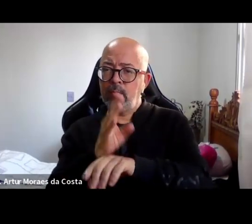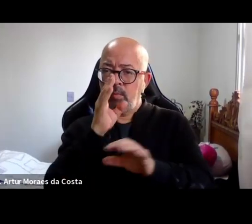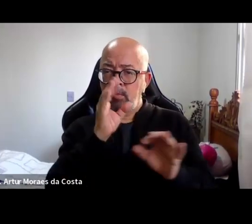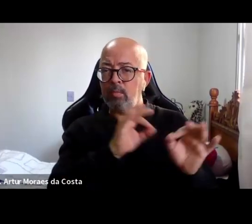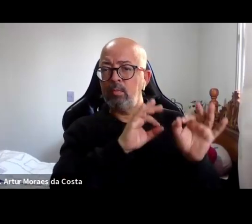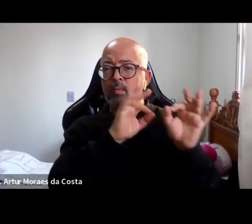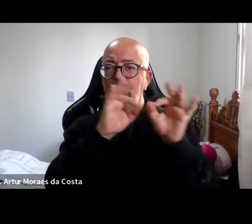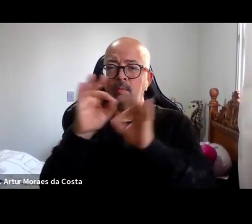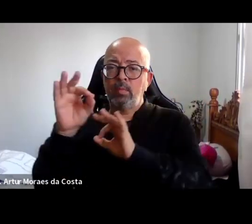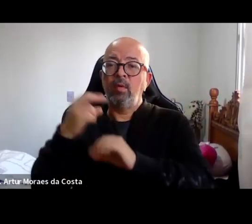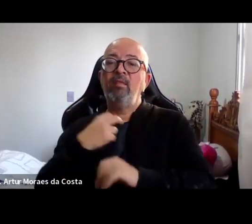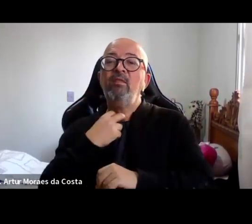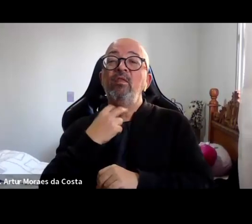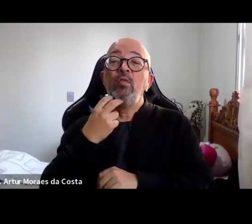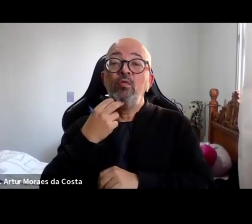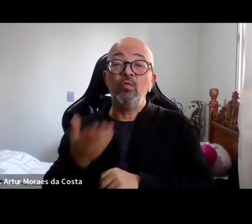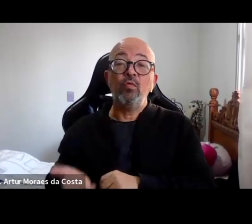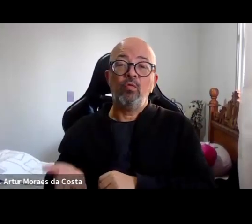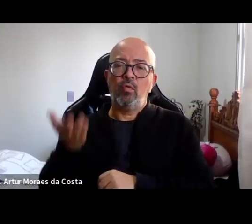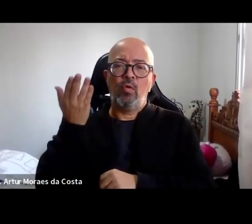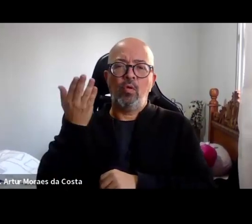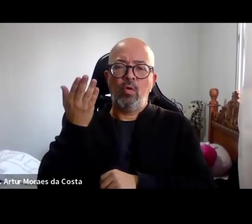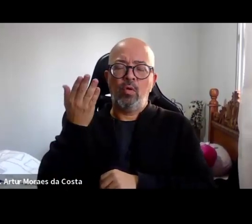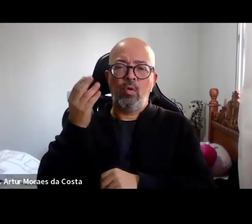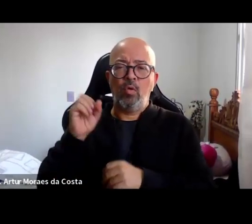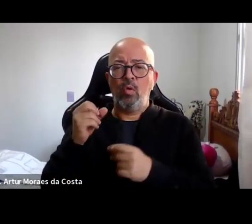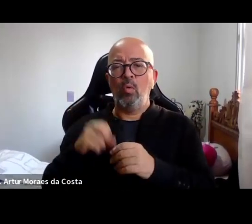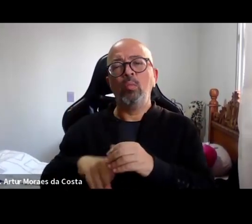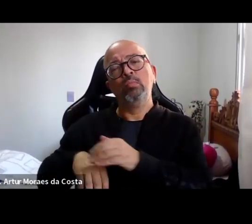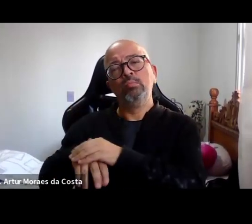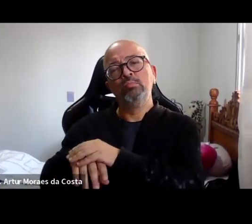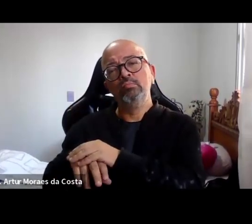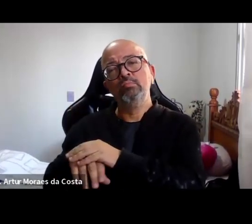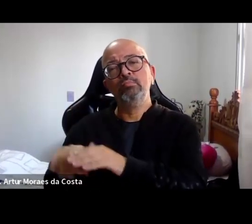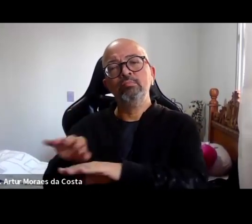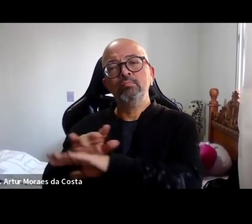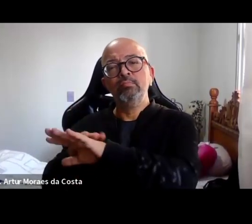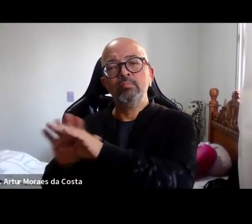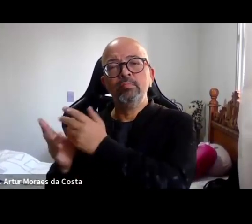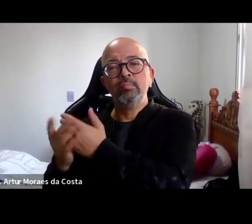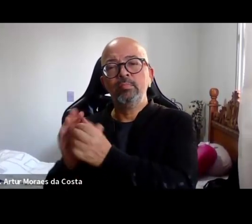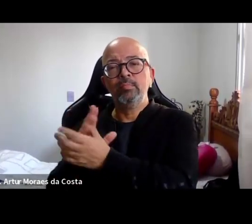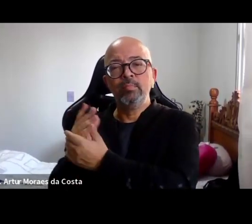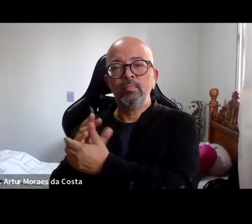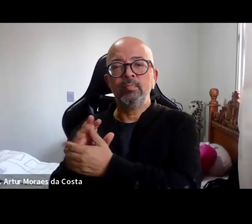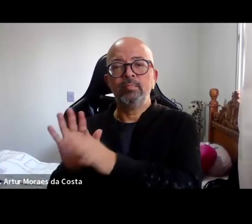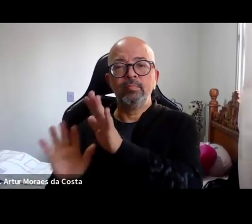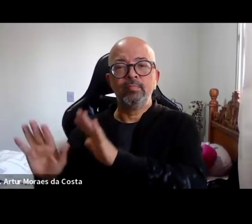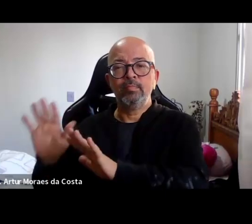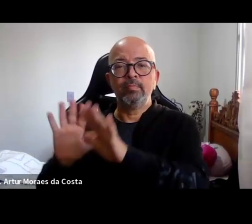táctil que hacerlo con quien utiliza para su comunicación escritura en la palma de la